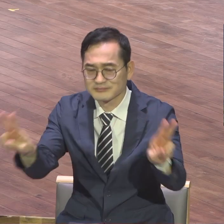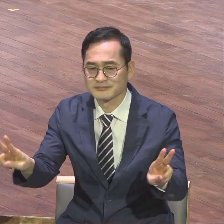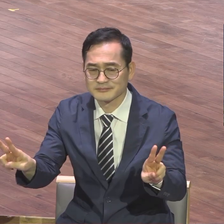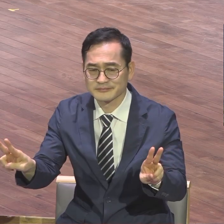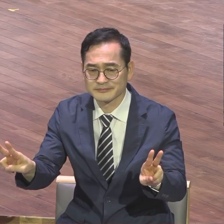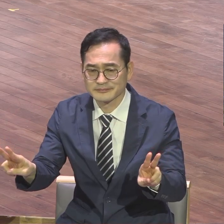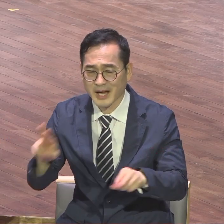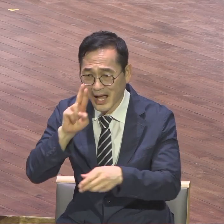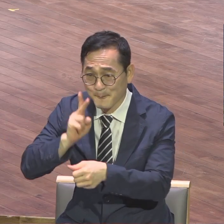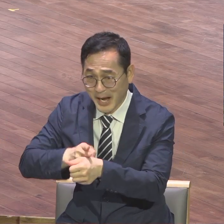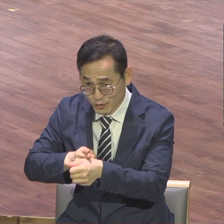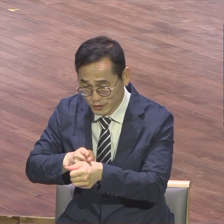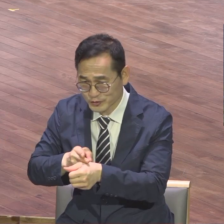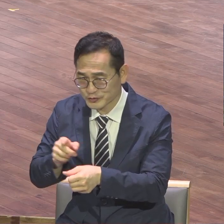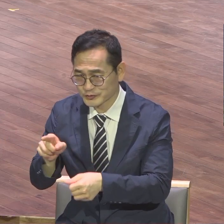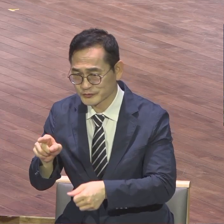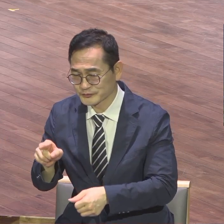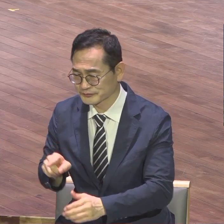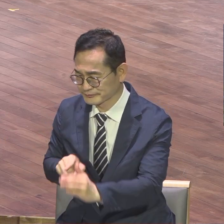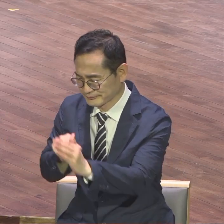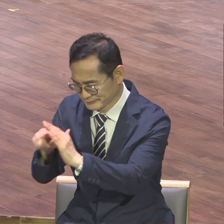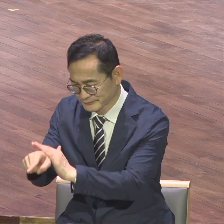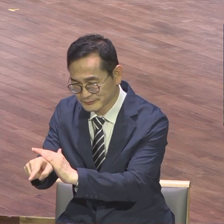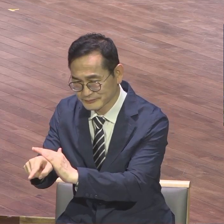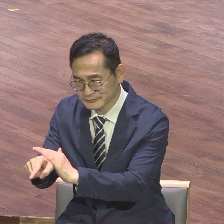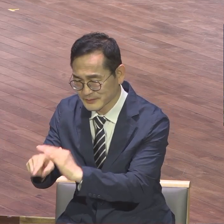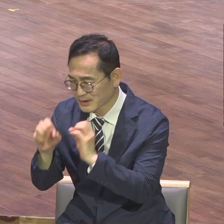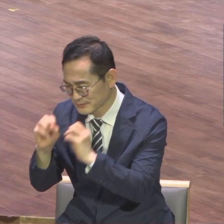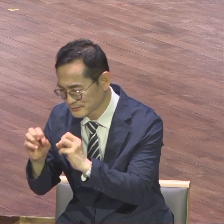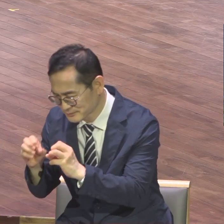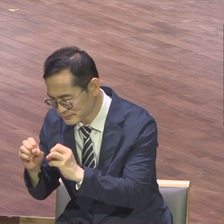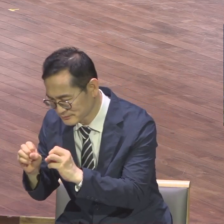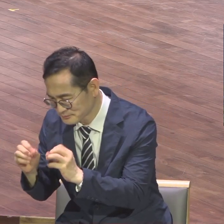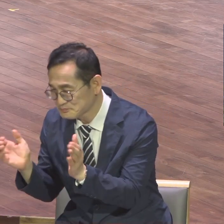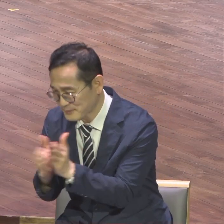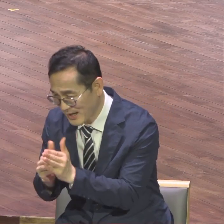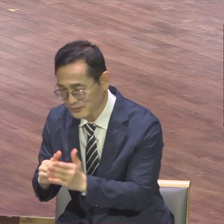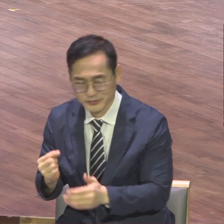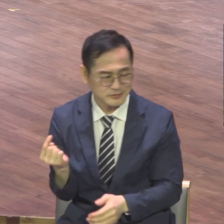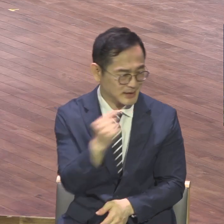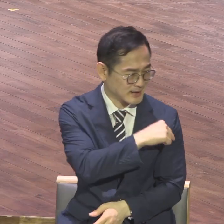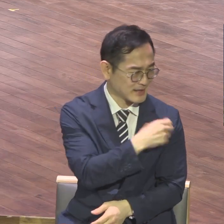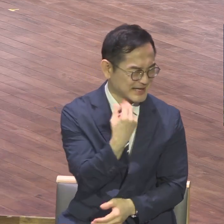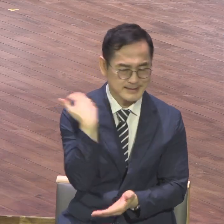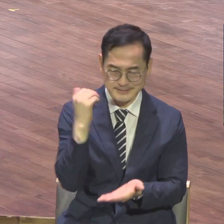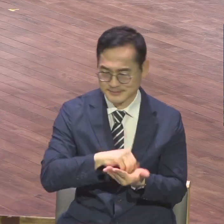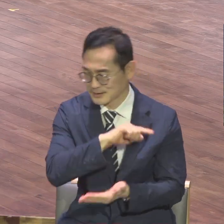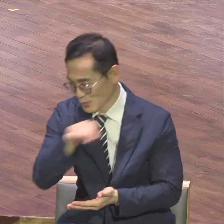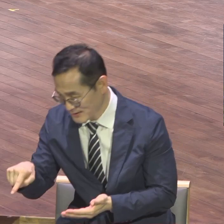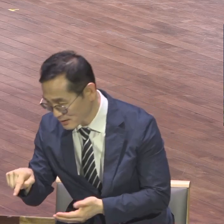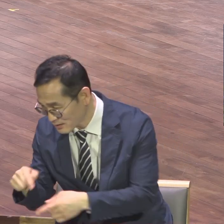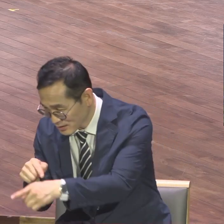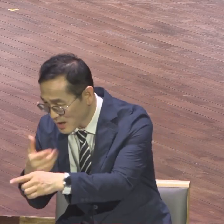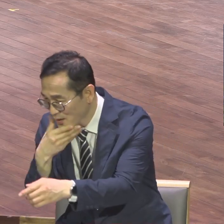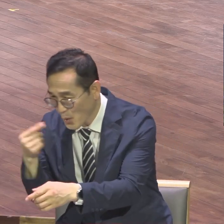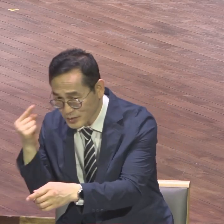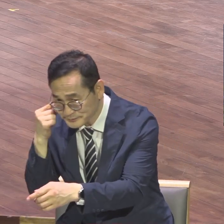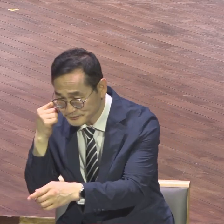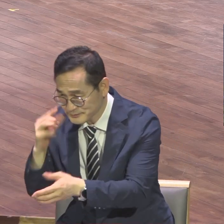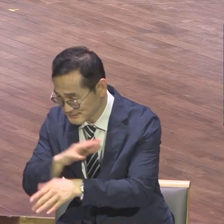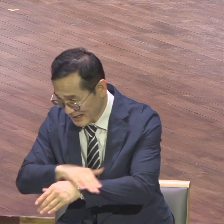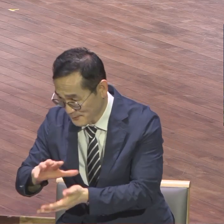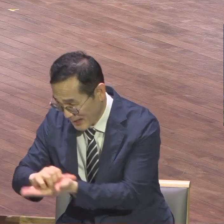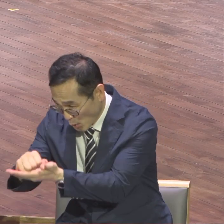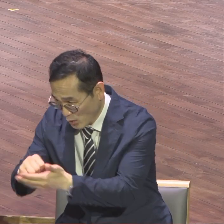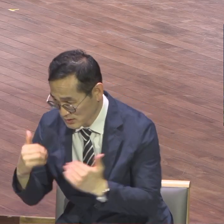한 번 가고 끝난 게 아니에요. 다시 또 가서 확인하는 겁니다. 굳건하게 해주기 위해서 현장에 세워진 망대를